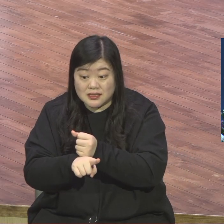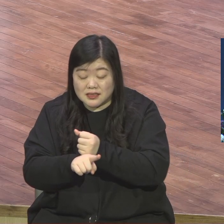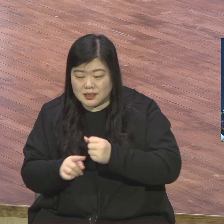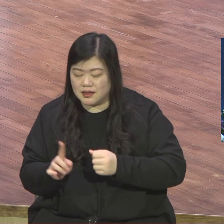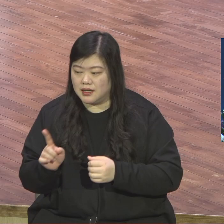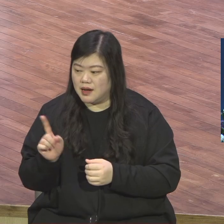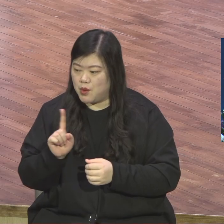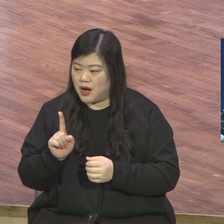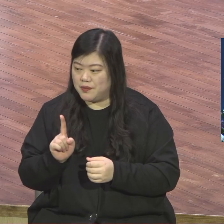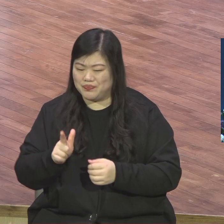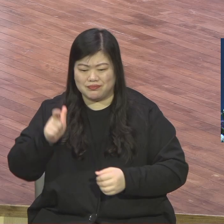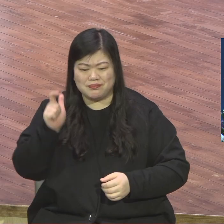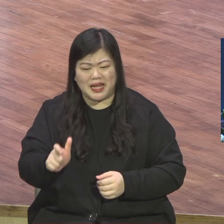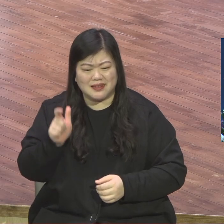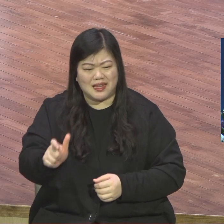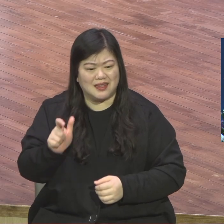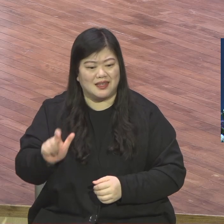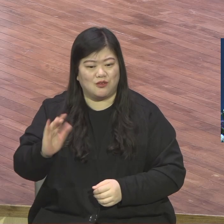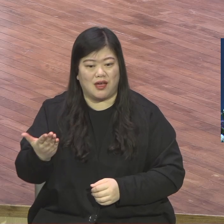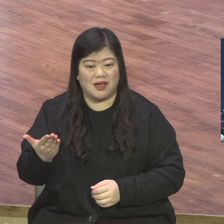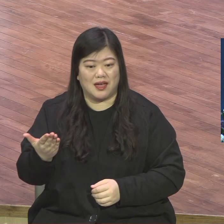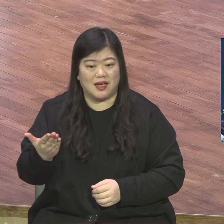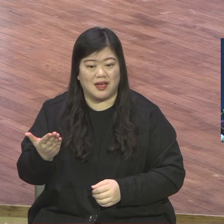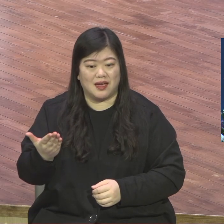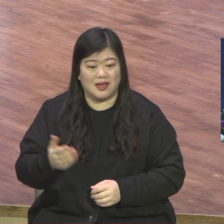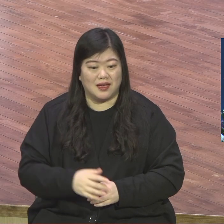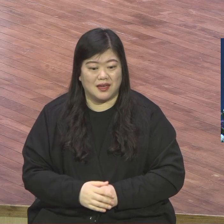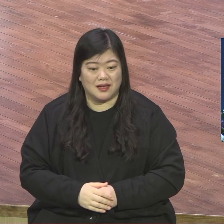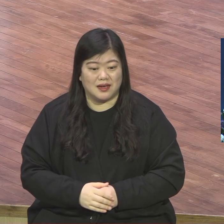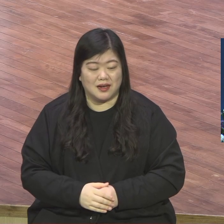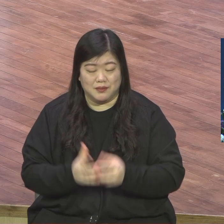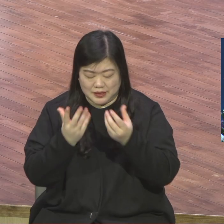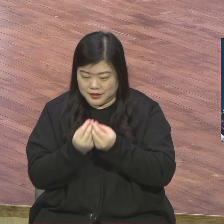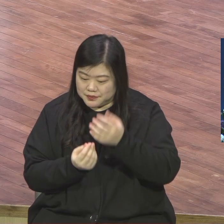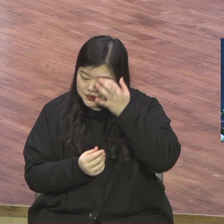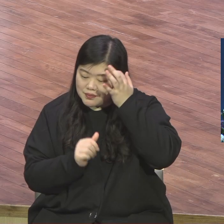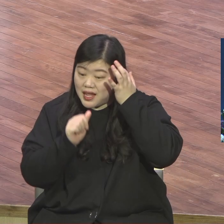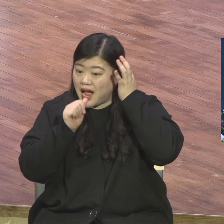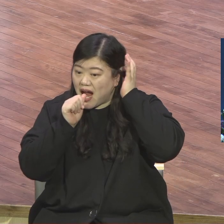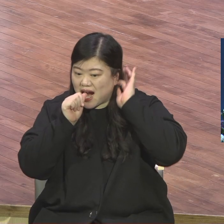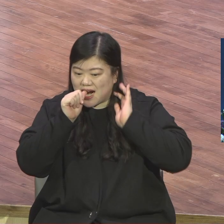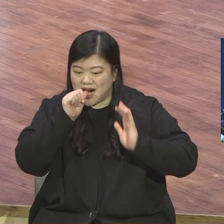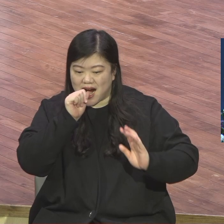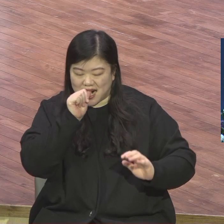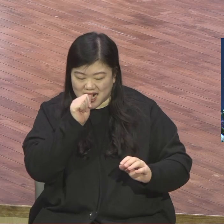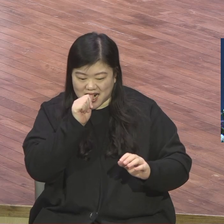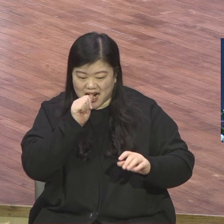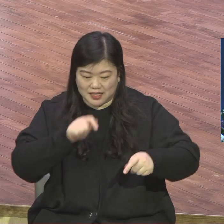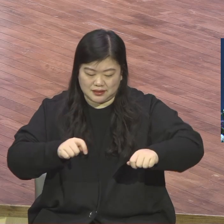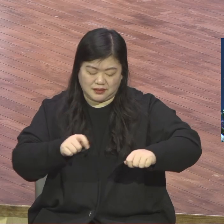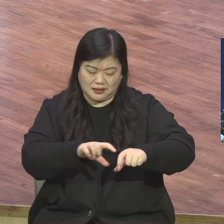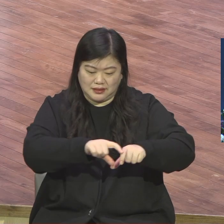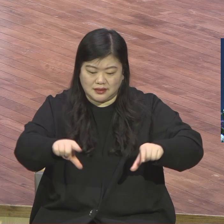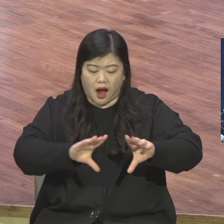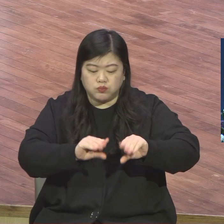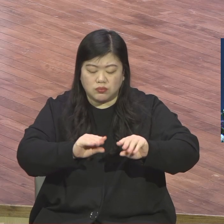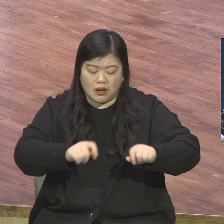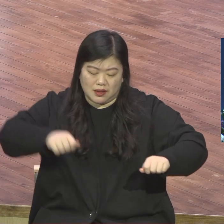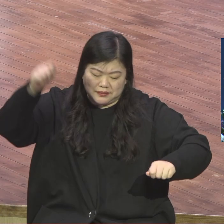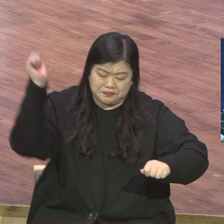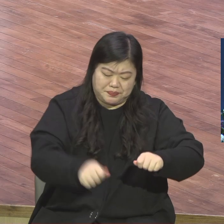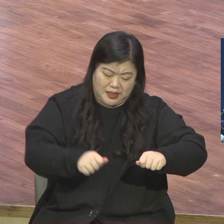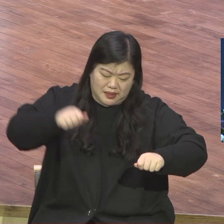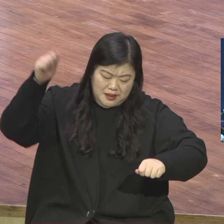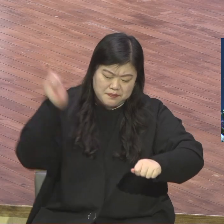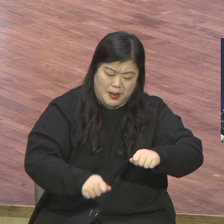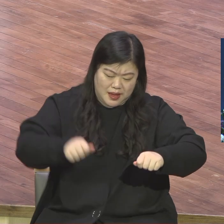연단은 우리를 보다 더 영적으로 강하게 만드는